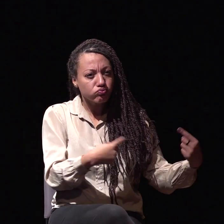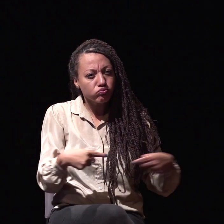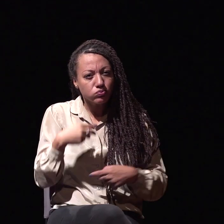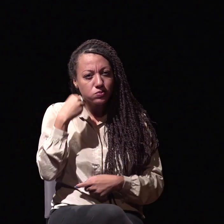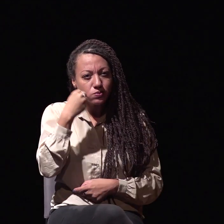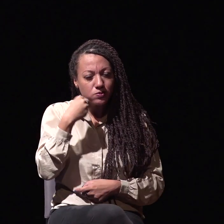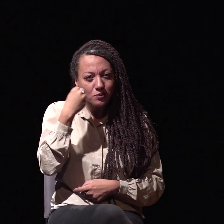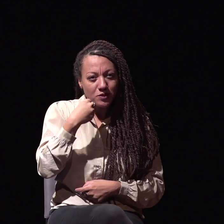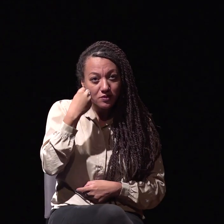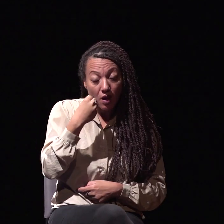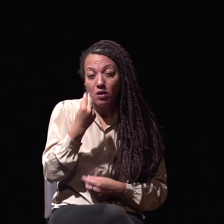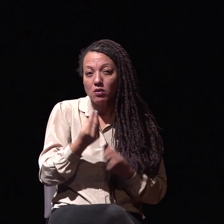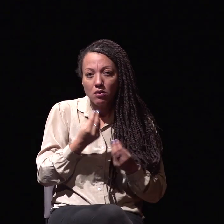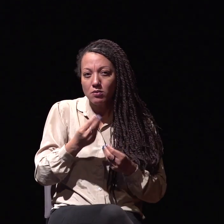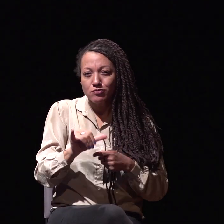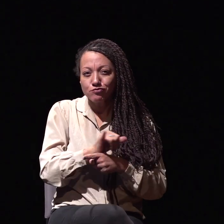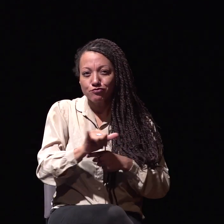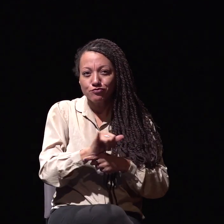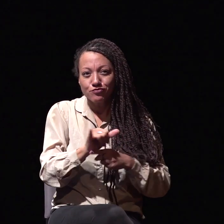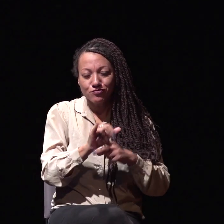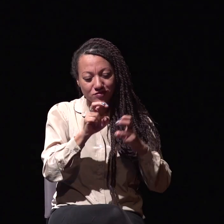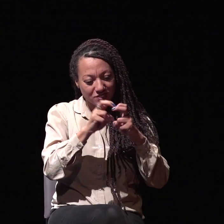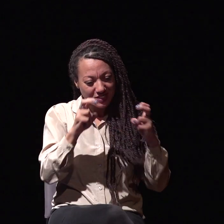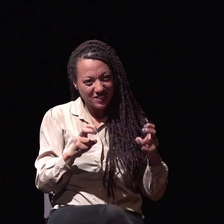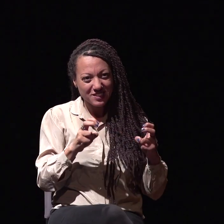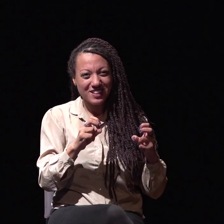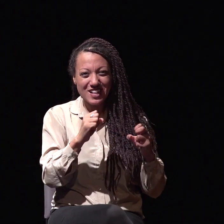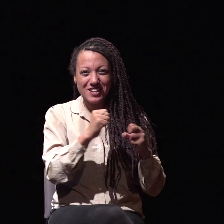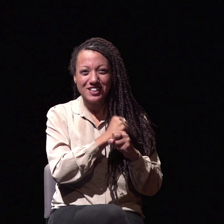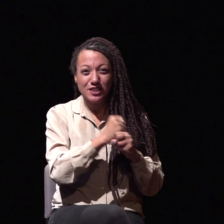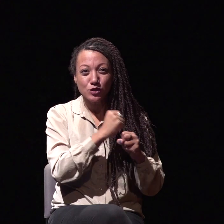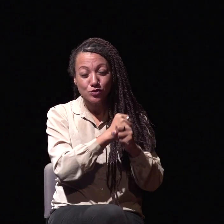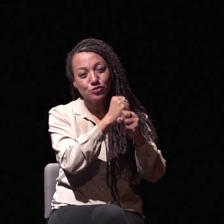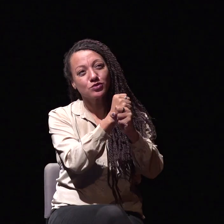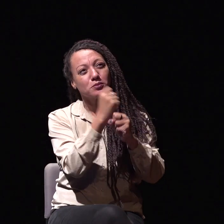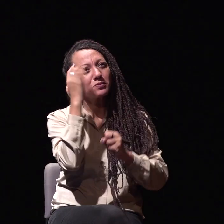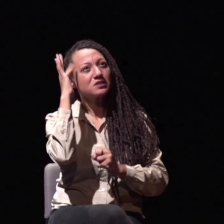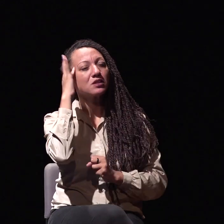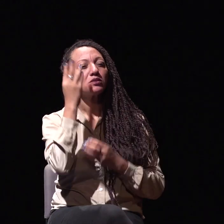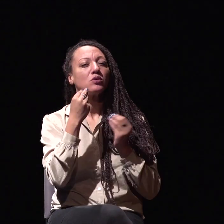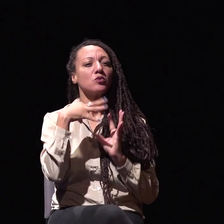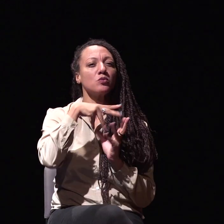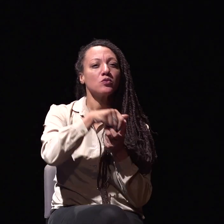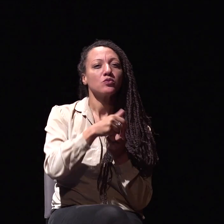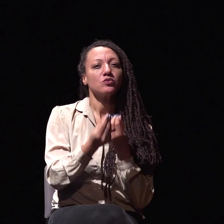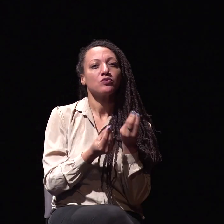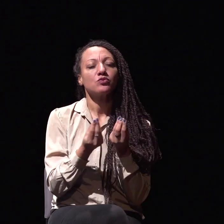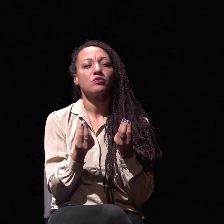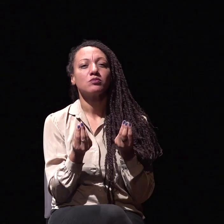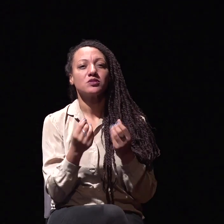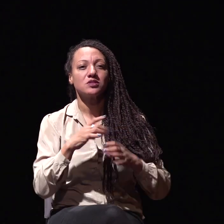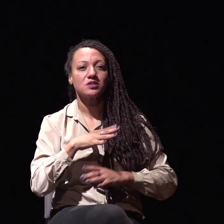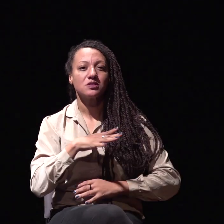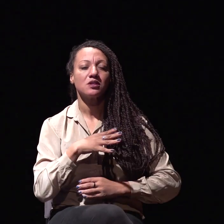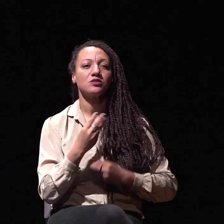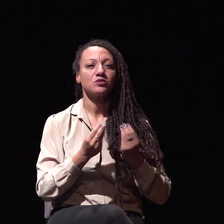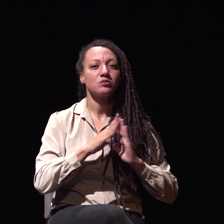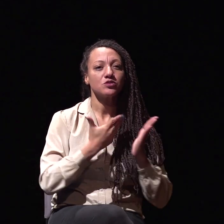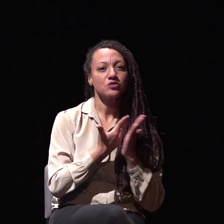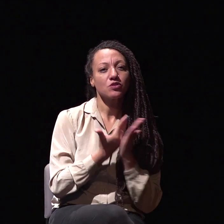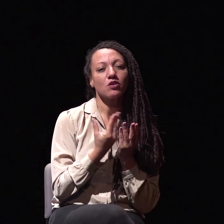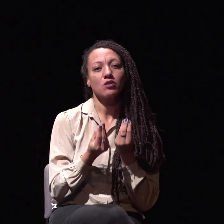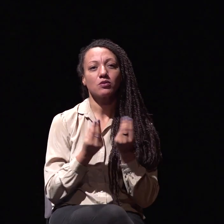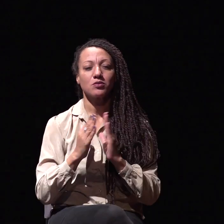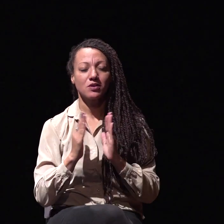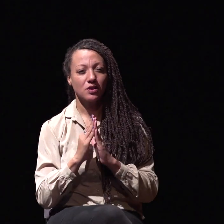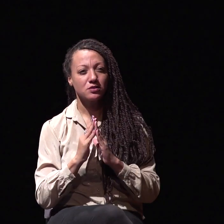experimentar, através da arquitetura, uma ideia de mundo, de cidade, de museu, de escola, de casa.